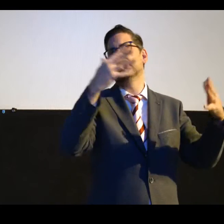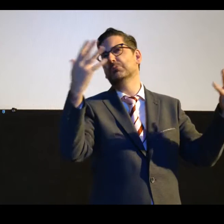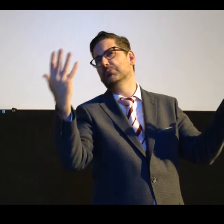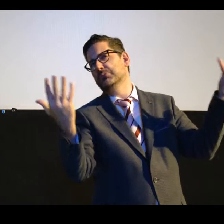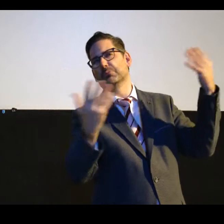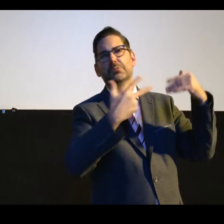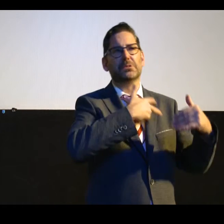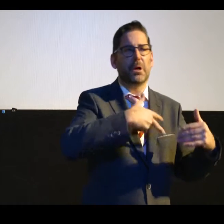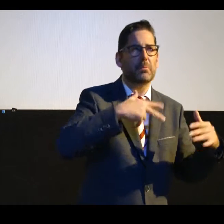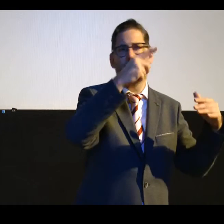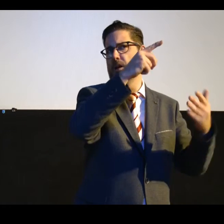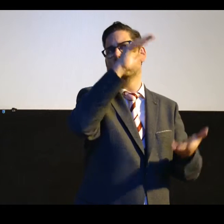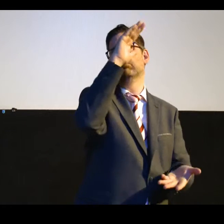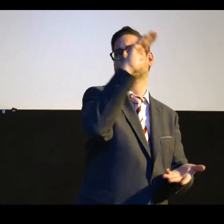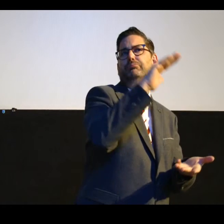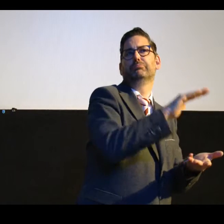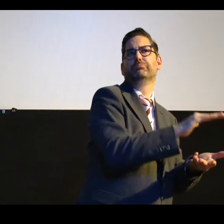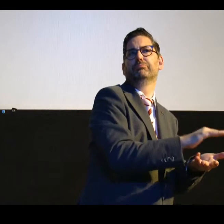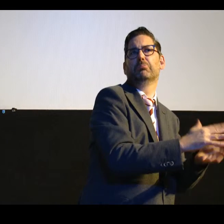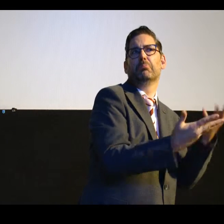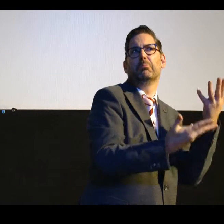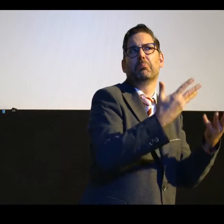Perdón, fallo del intérprete.